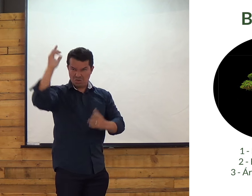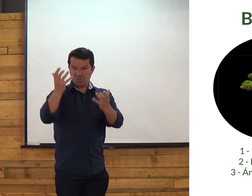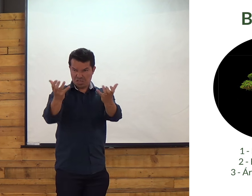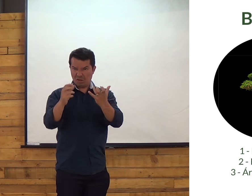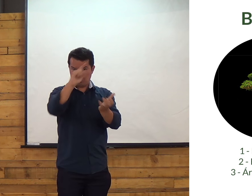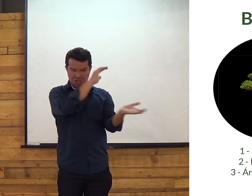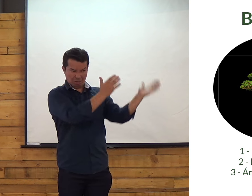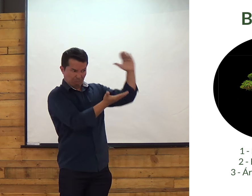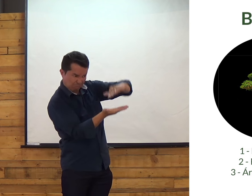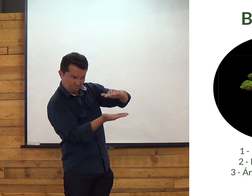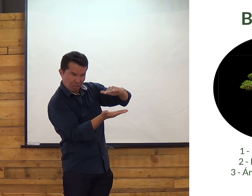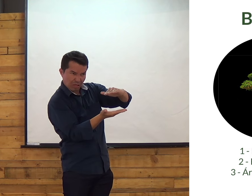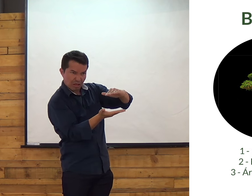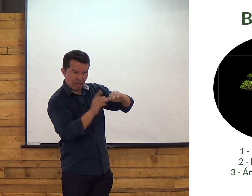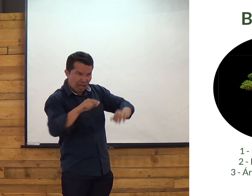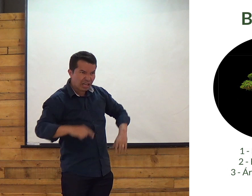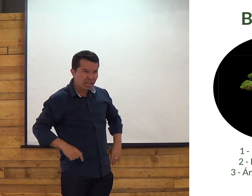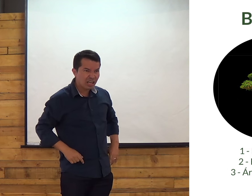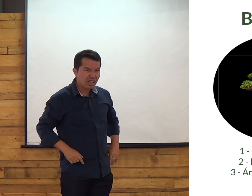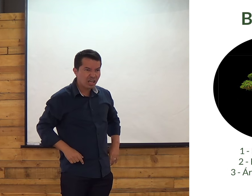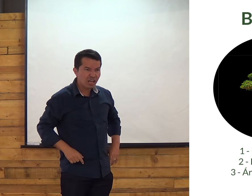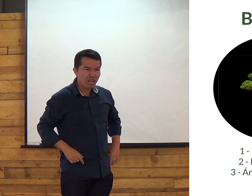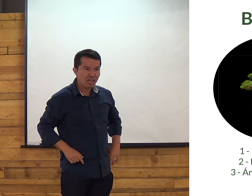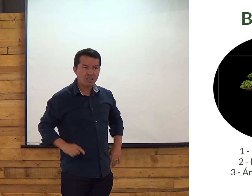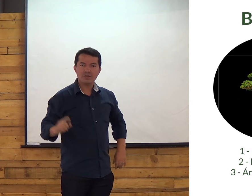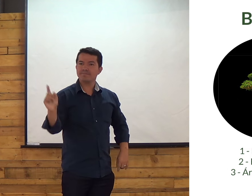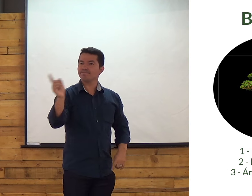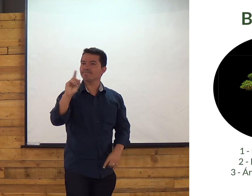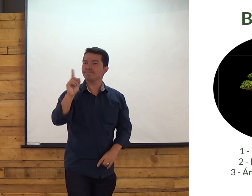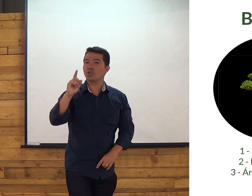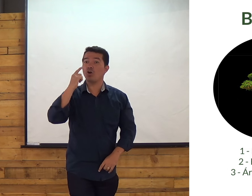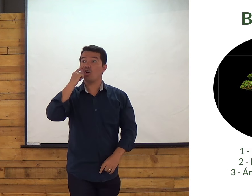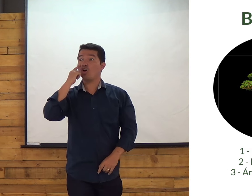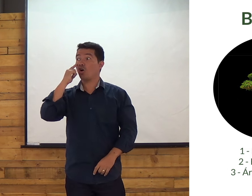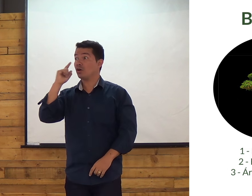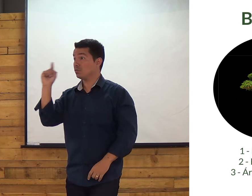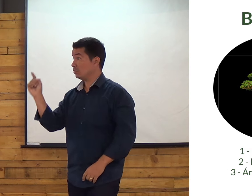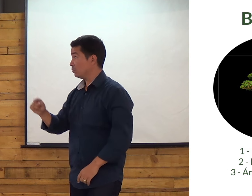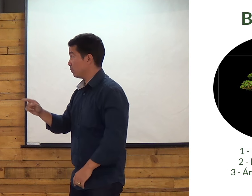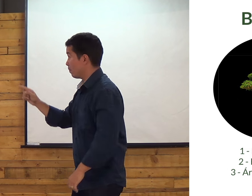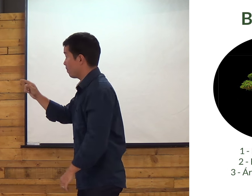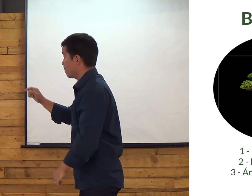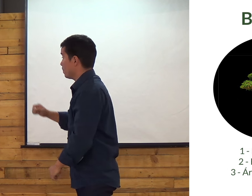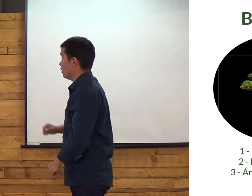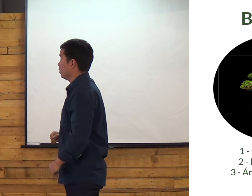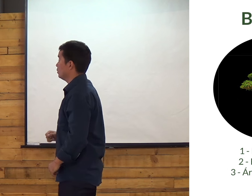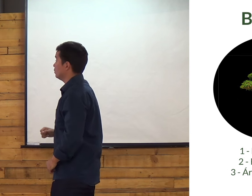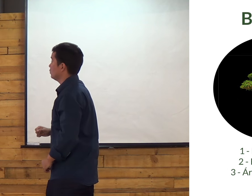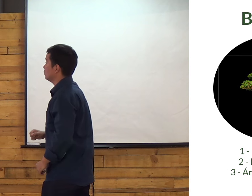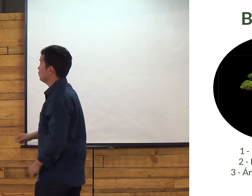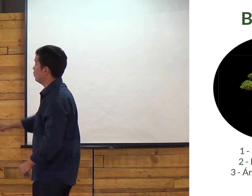vai tombar. E Deus quer isso? Não, pode passar ali.